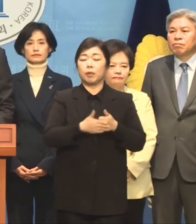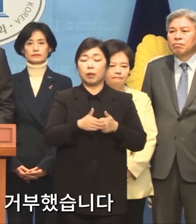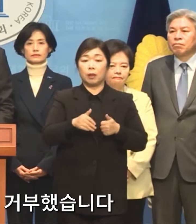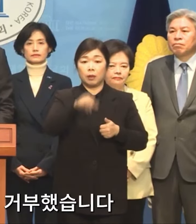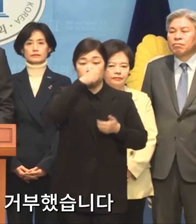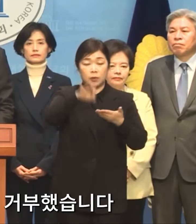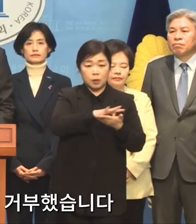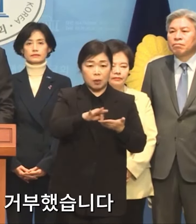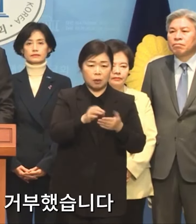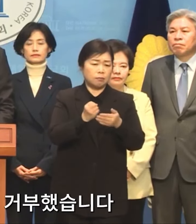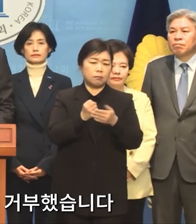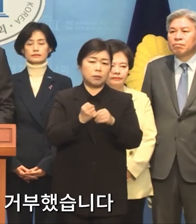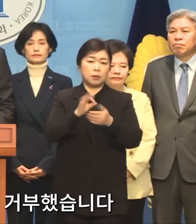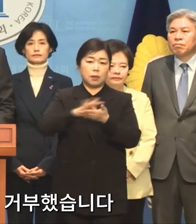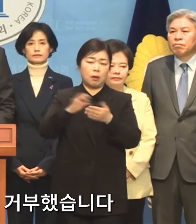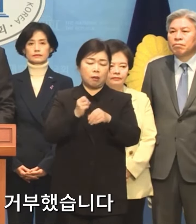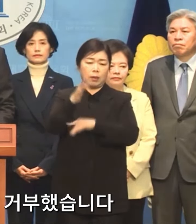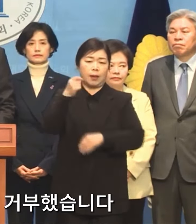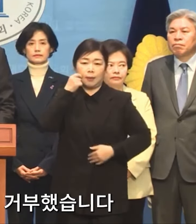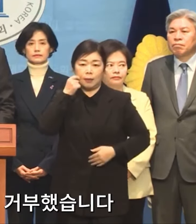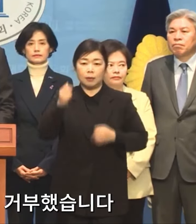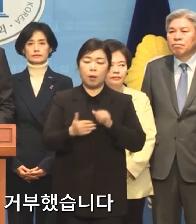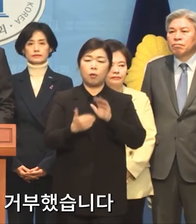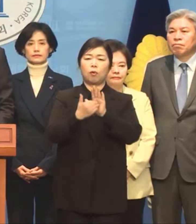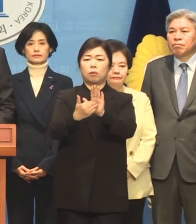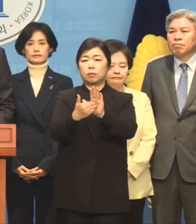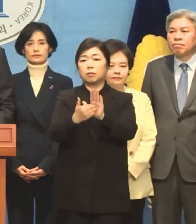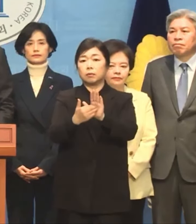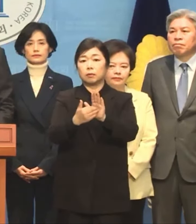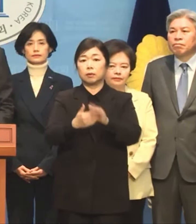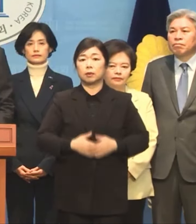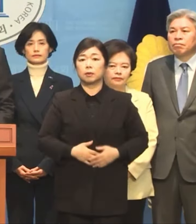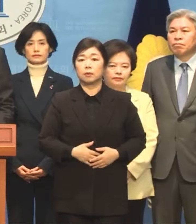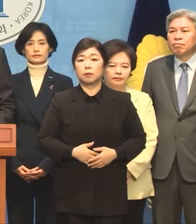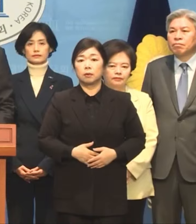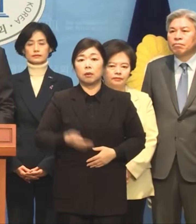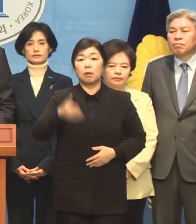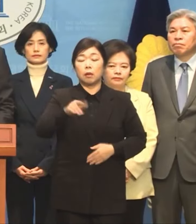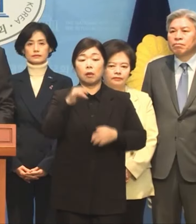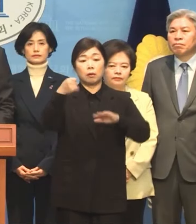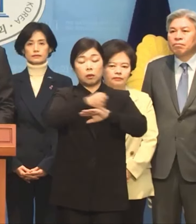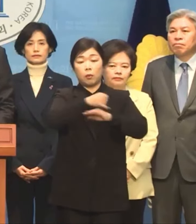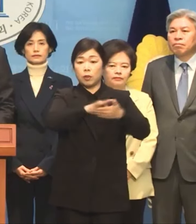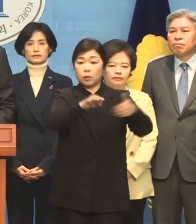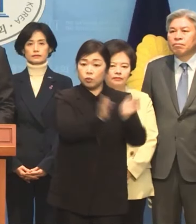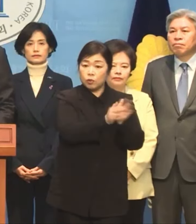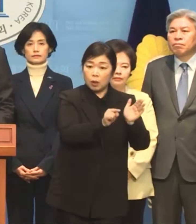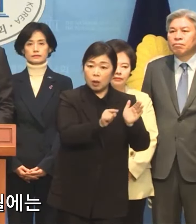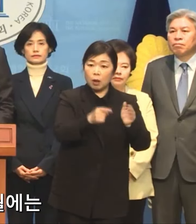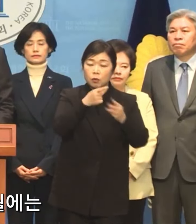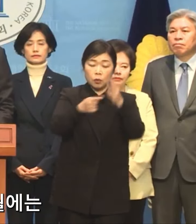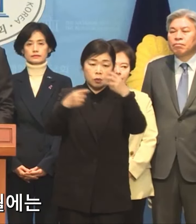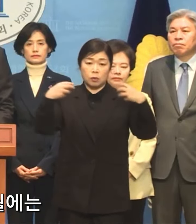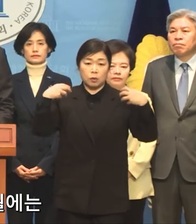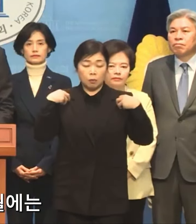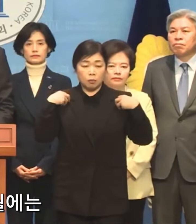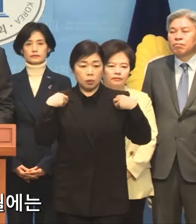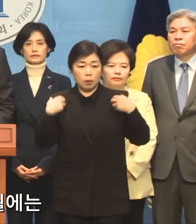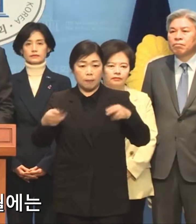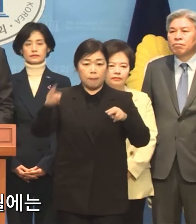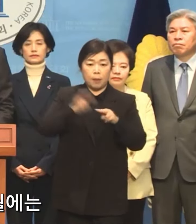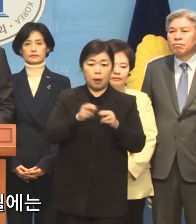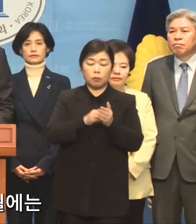건전성이란 전가의 보도를 이용해 거부했습니다 그랬던 기재부가 윤성열 정권